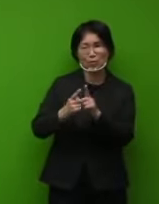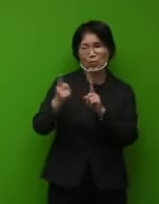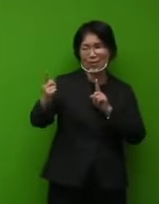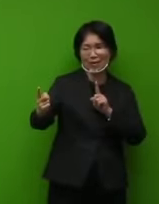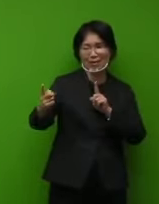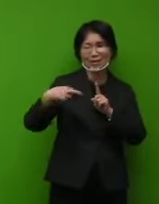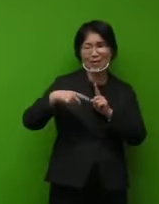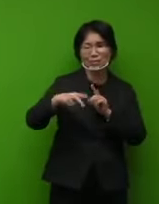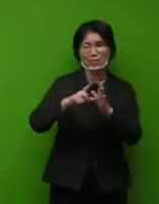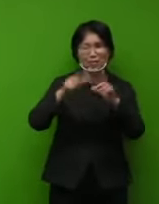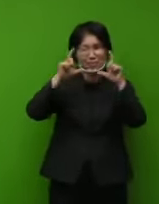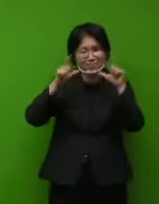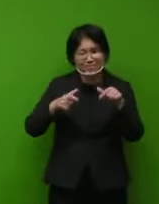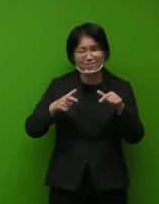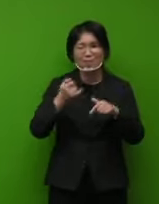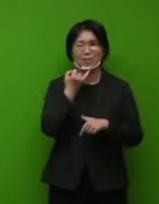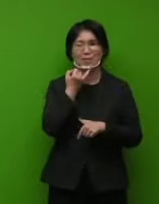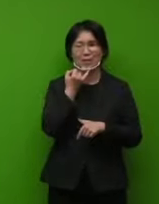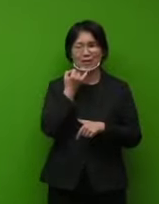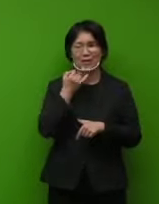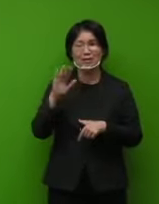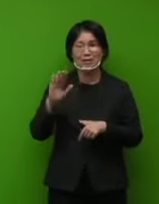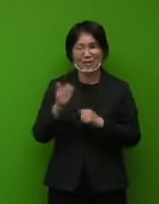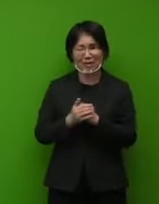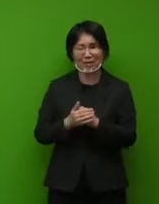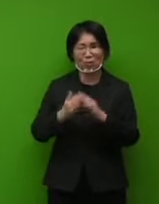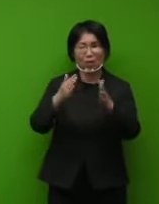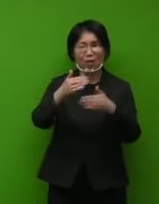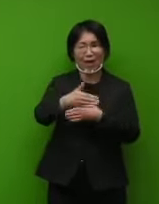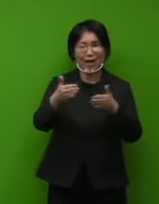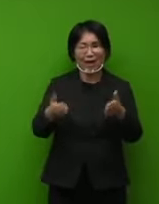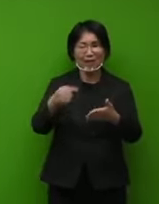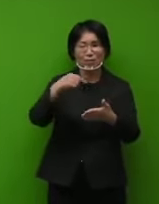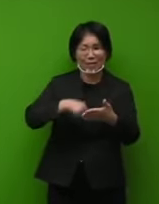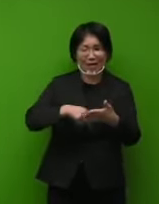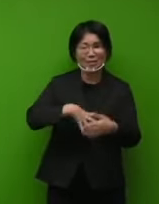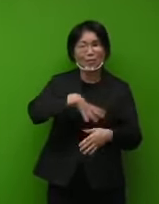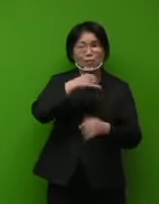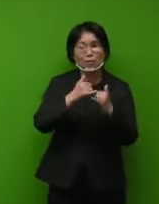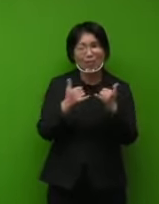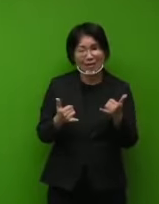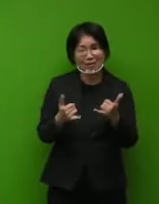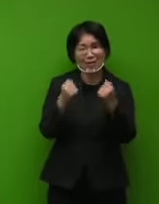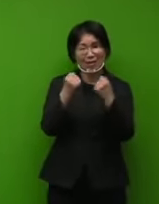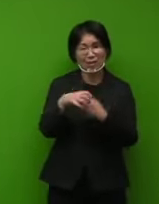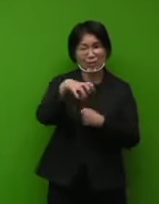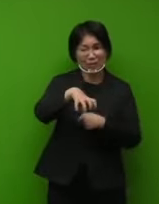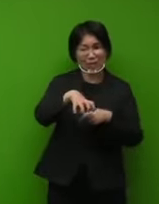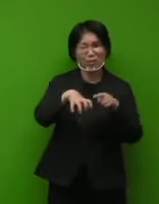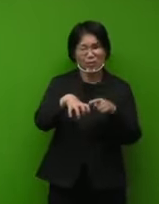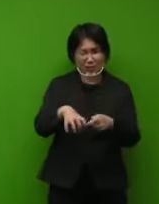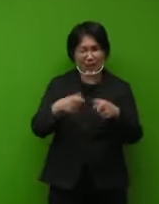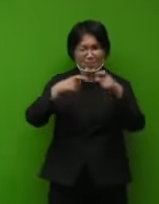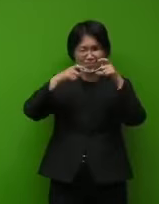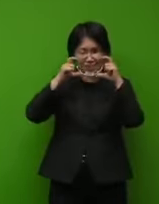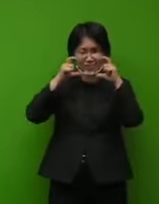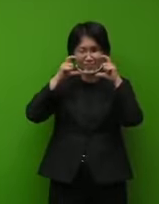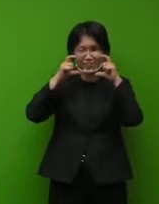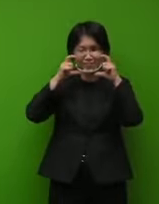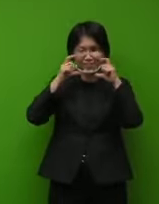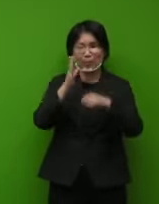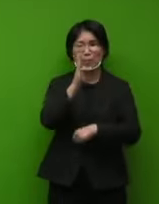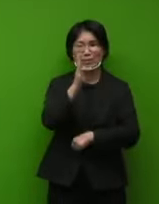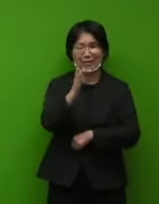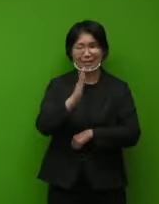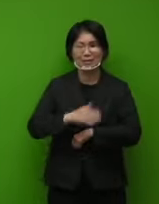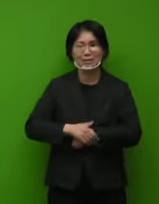マスク外してくださいということですが、屋内で高齢者おられるところ、 これはマスクをきちんと着用してください